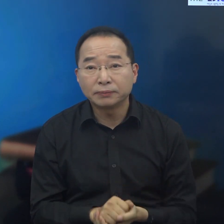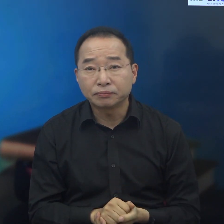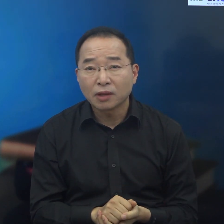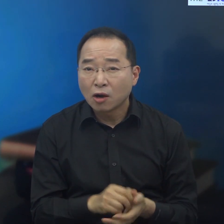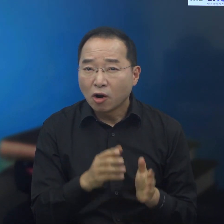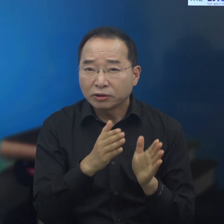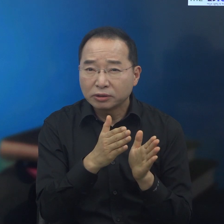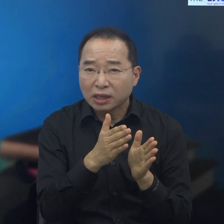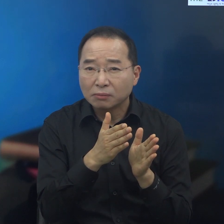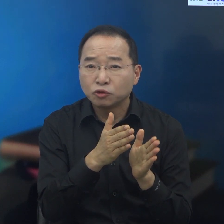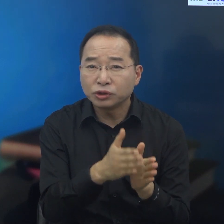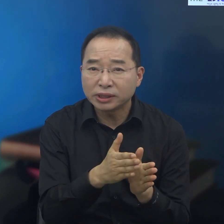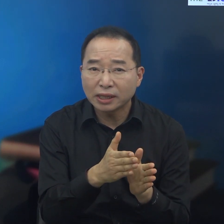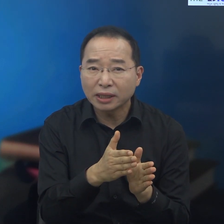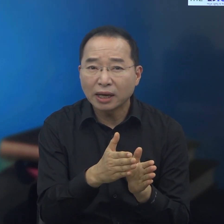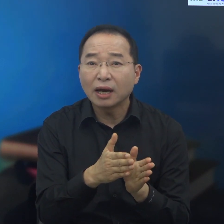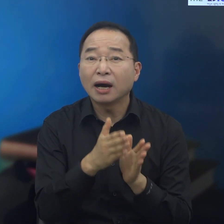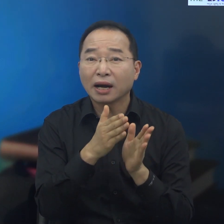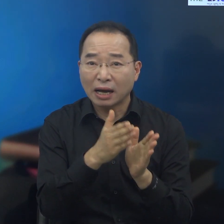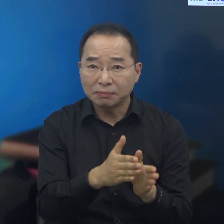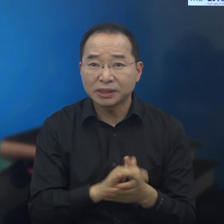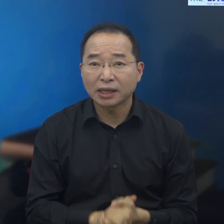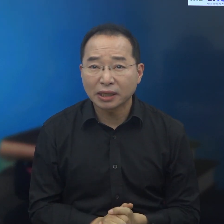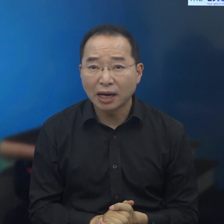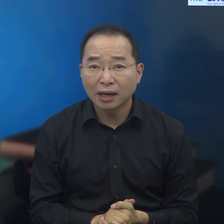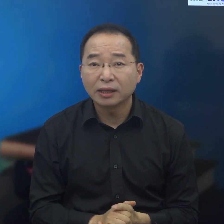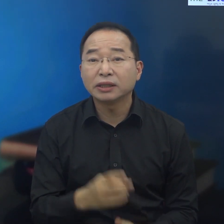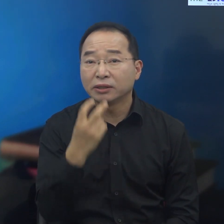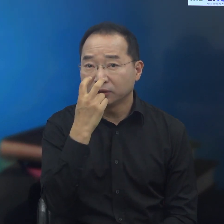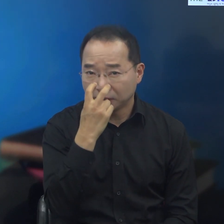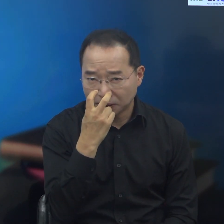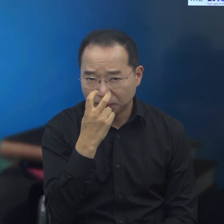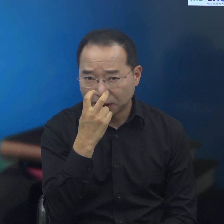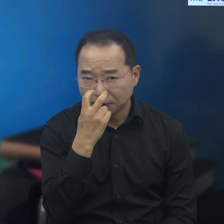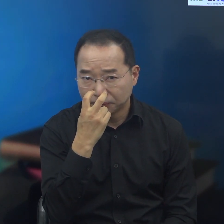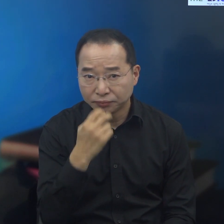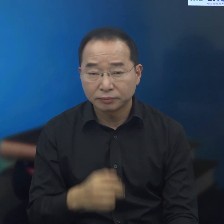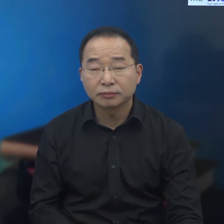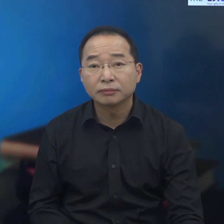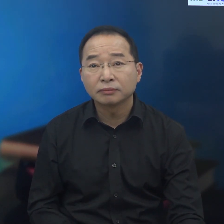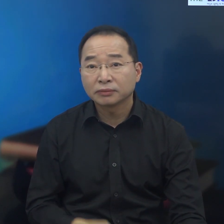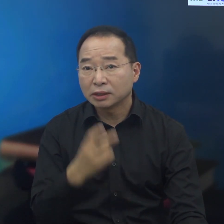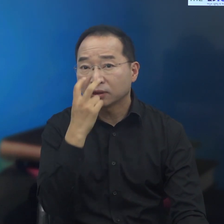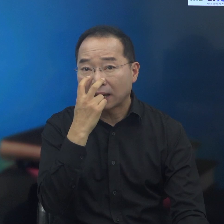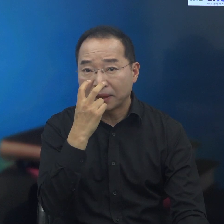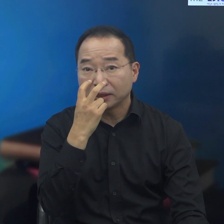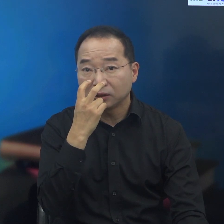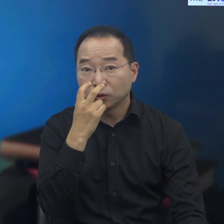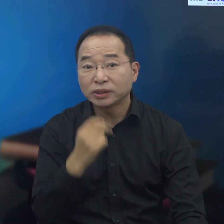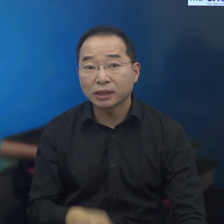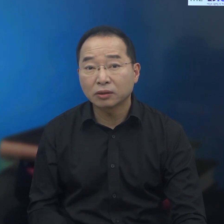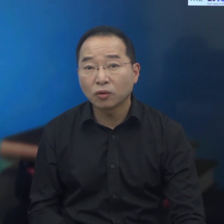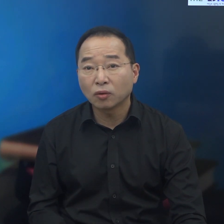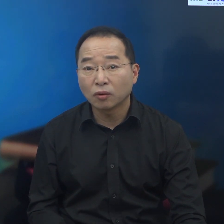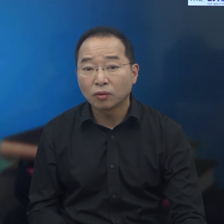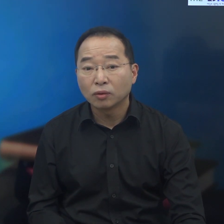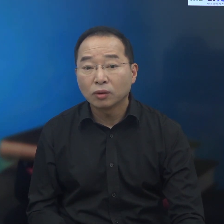하면 어떤 사람 주시하다, 감시하다 이런 뜻입니다. 그래서 가만히 있는 동작이 있고